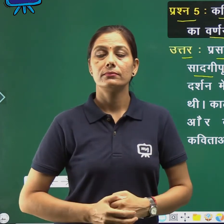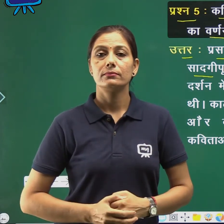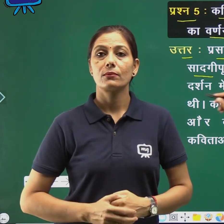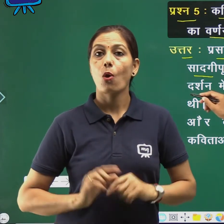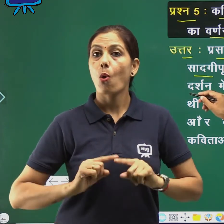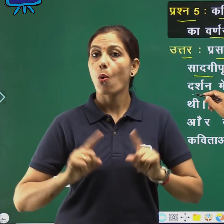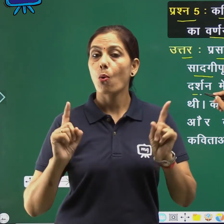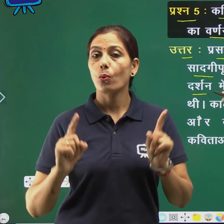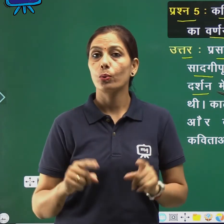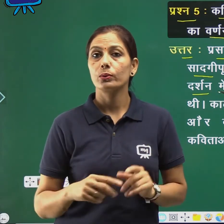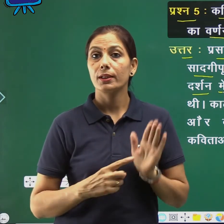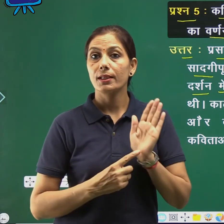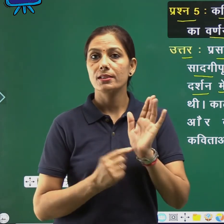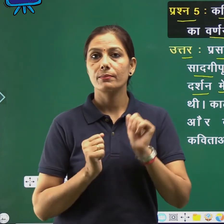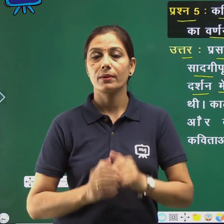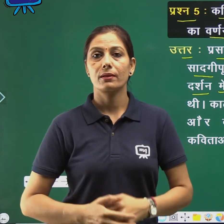और दर्शन में